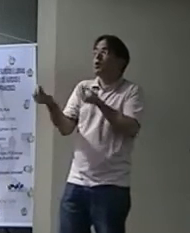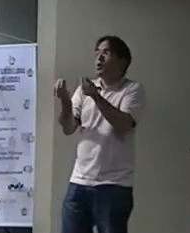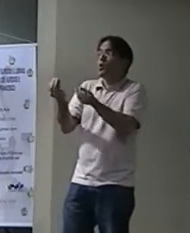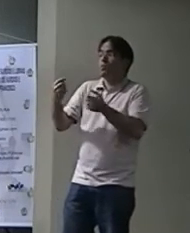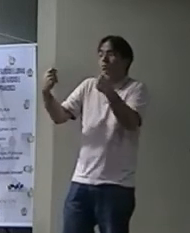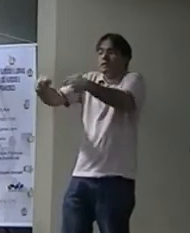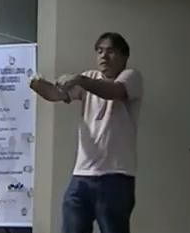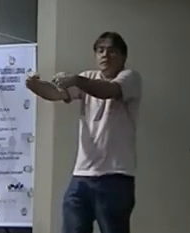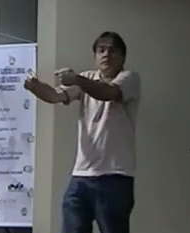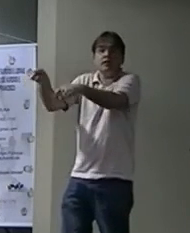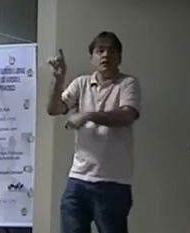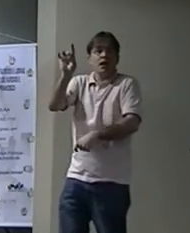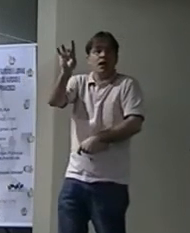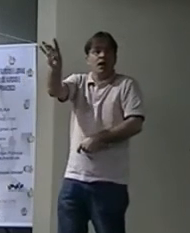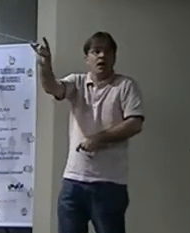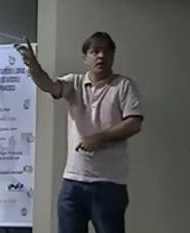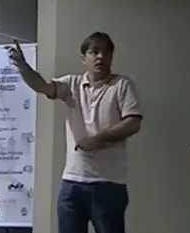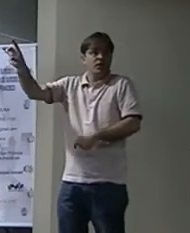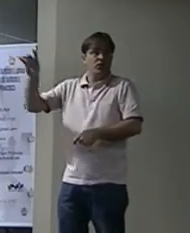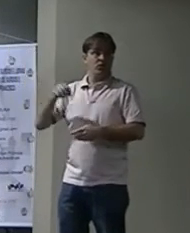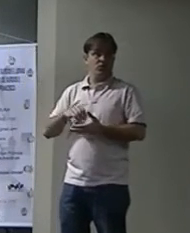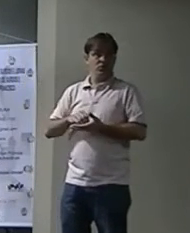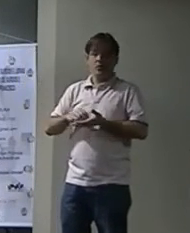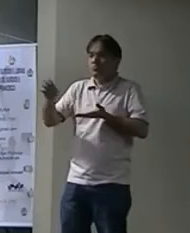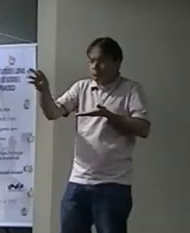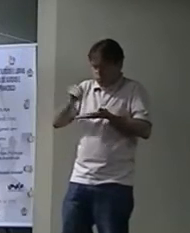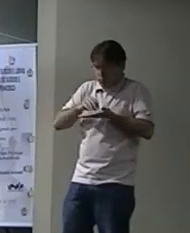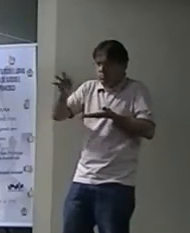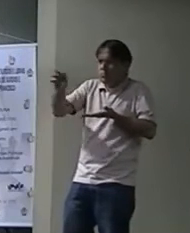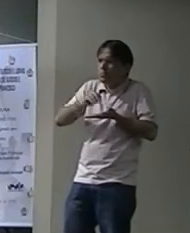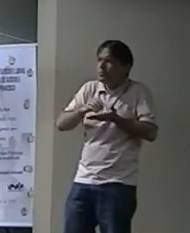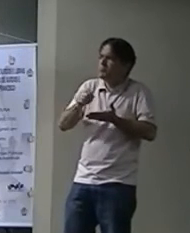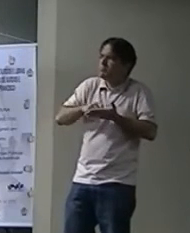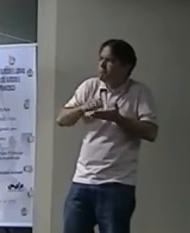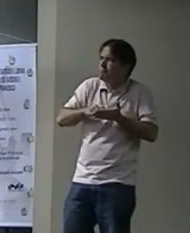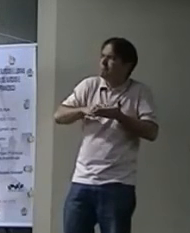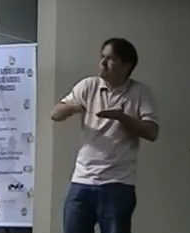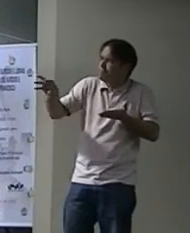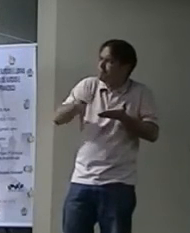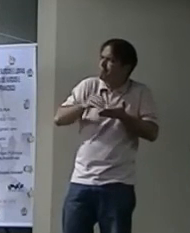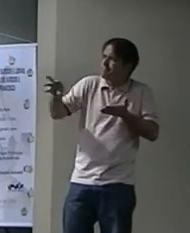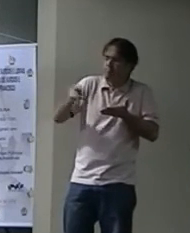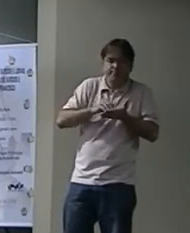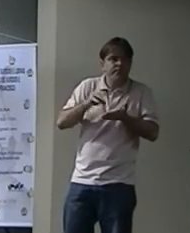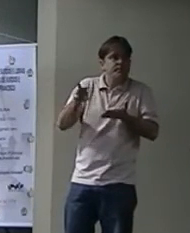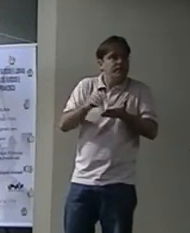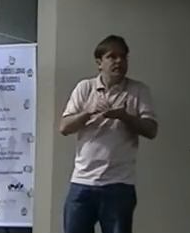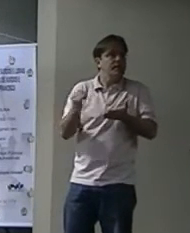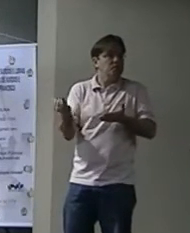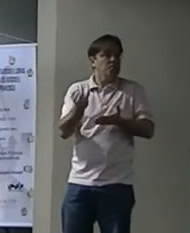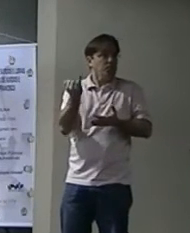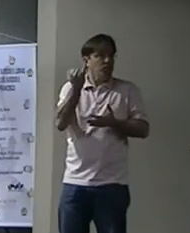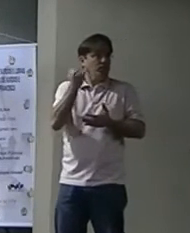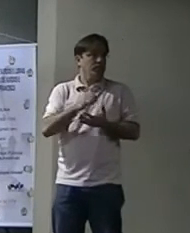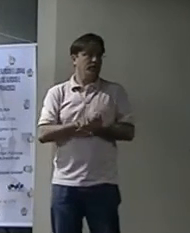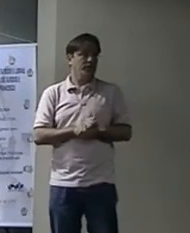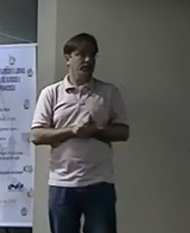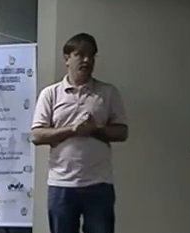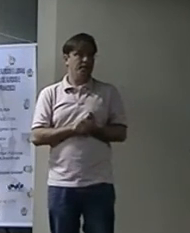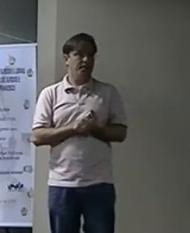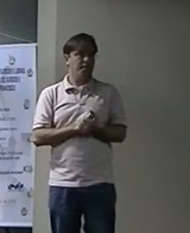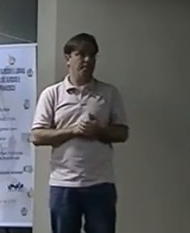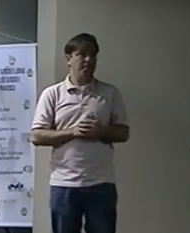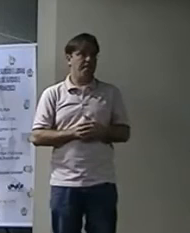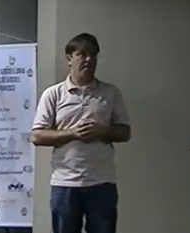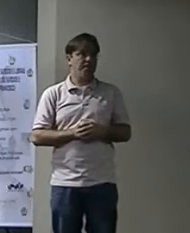essa necessidade e ela precisa ser amparada, porque como nós vimos, ela tem o processo, né, emocional também vivenciando